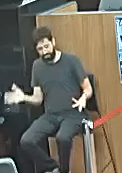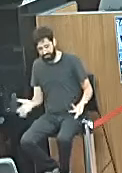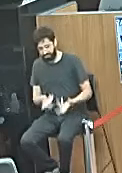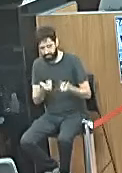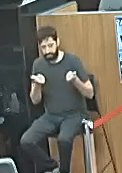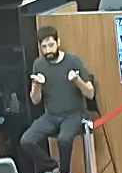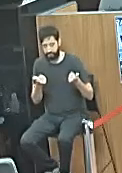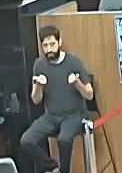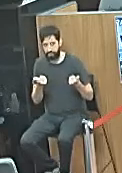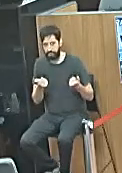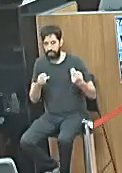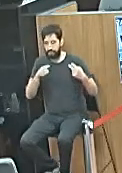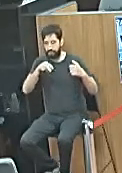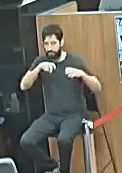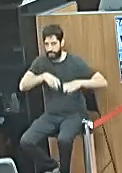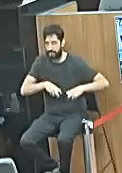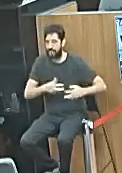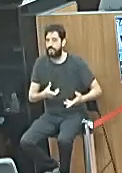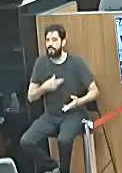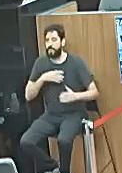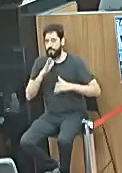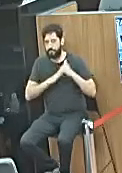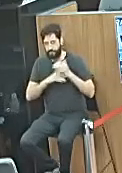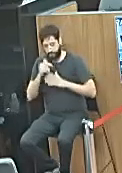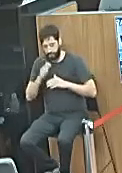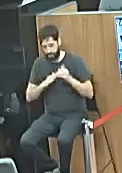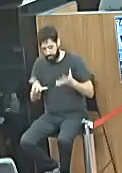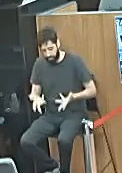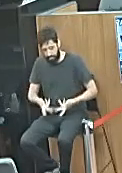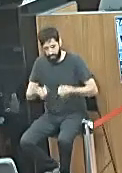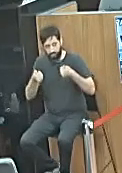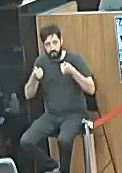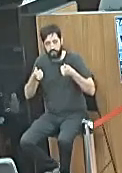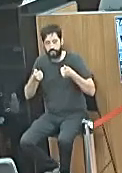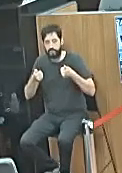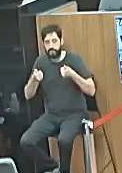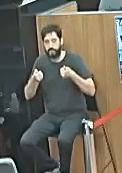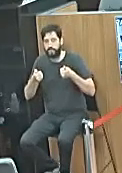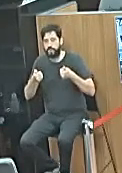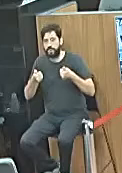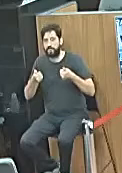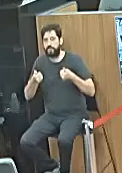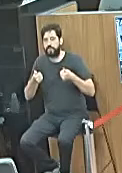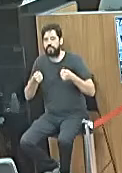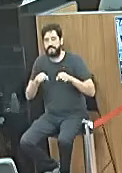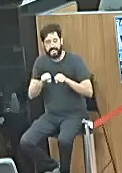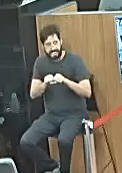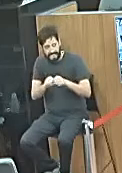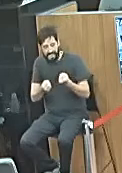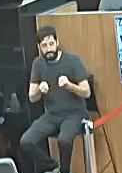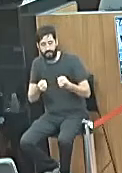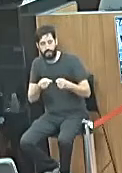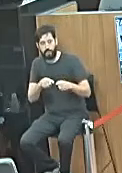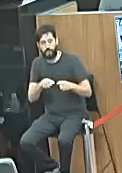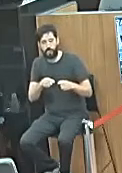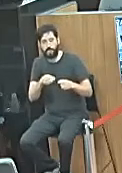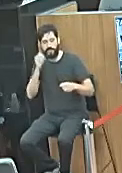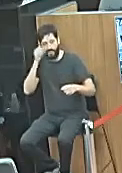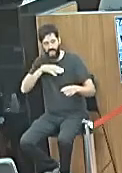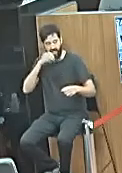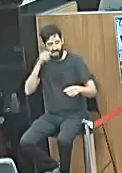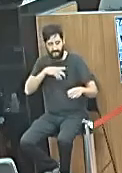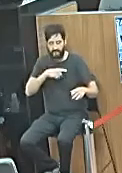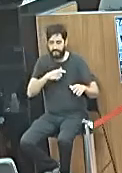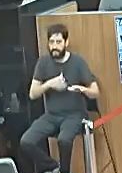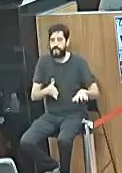especializado por lei de profissionais qualificados provocando a quebra do ciclo da violência isso